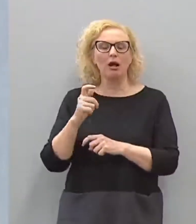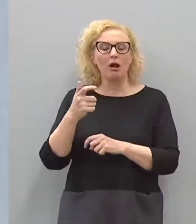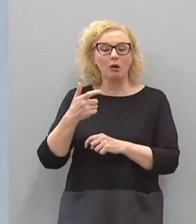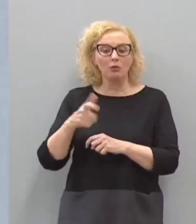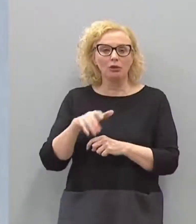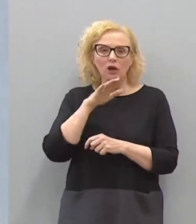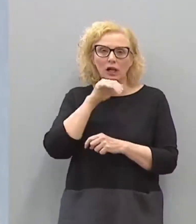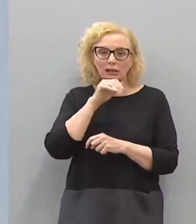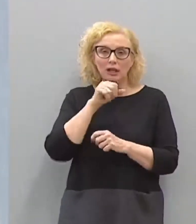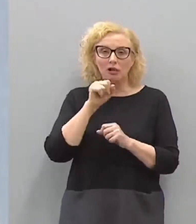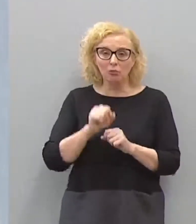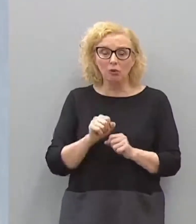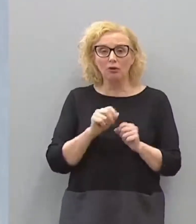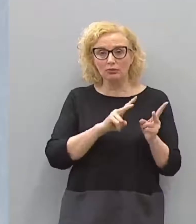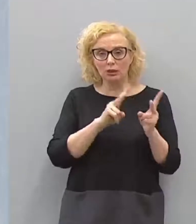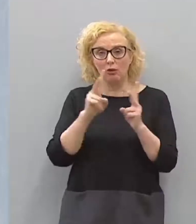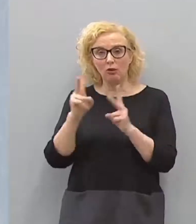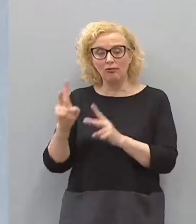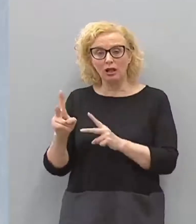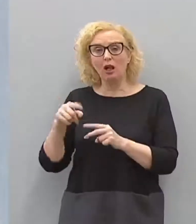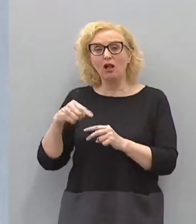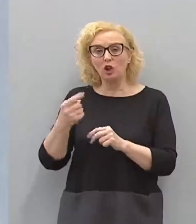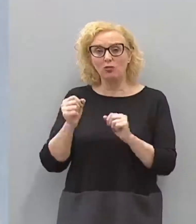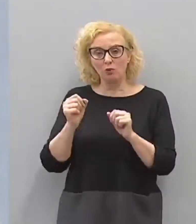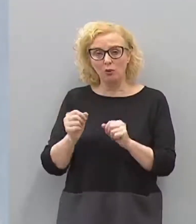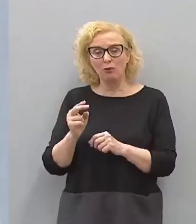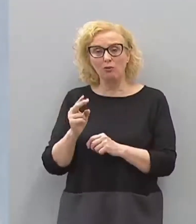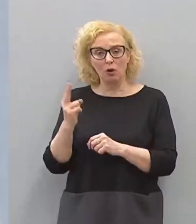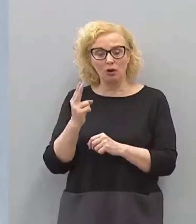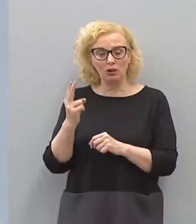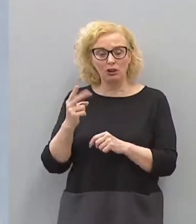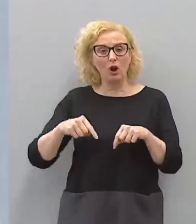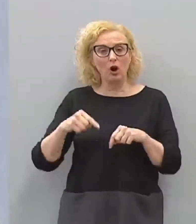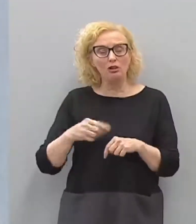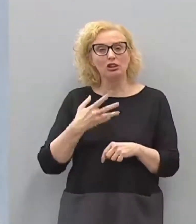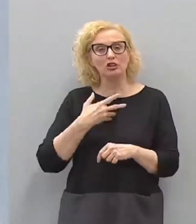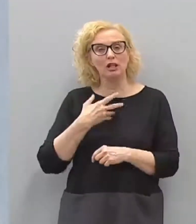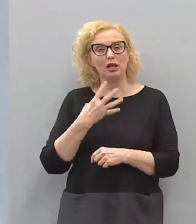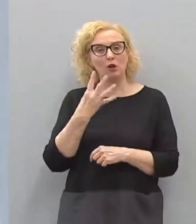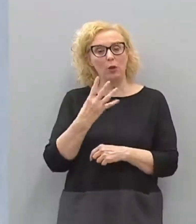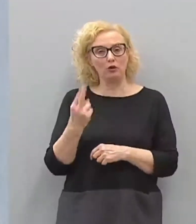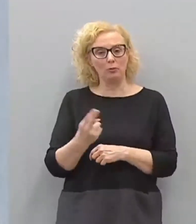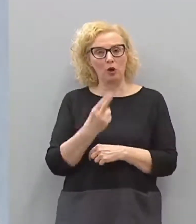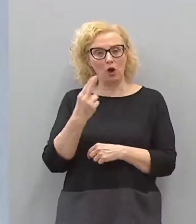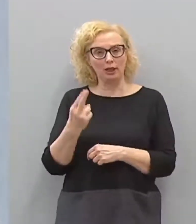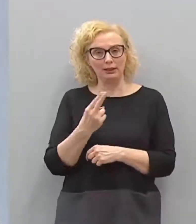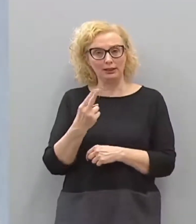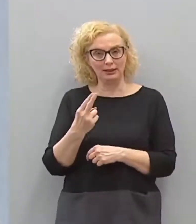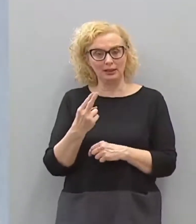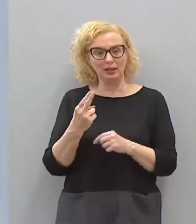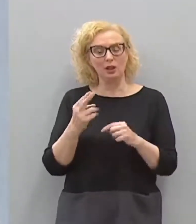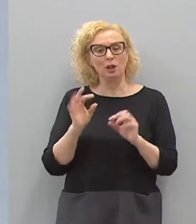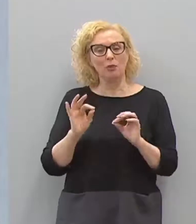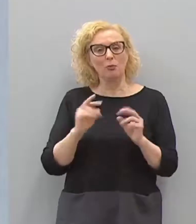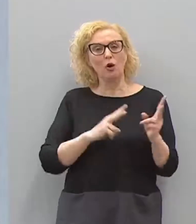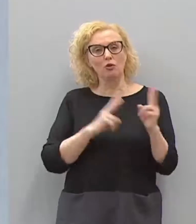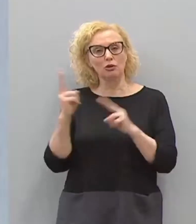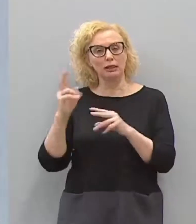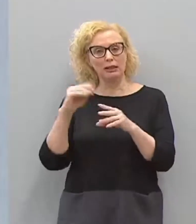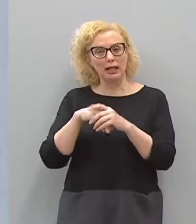ricoverati ma anche per i decessi di cui anche oggi registriamo quattro decessi che sono avvenuti presso i nostri ospedali